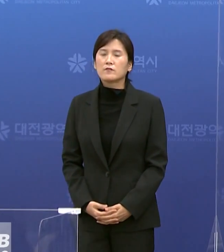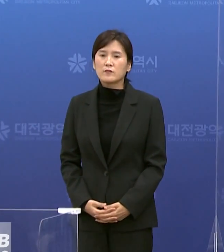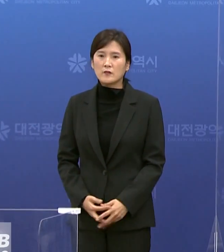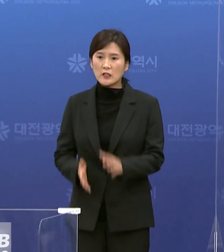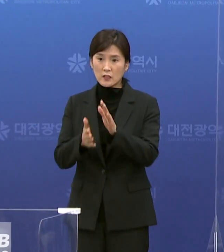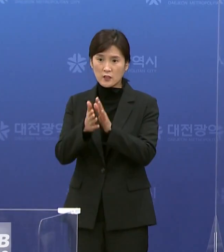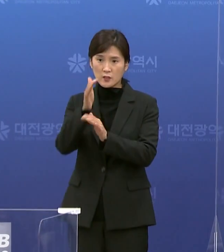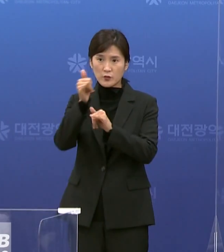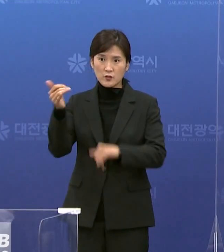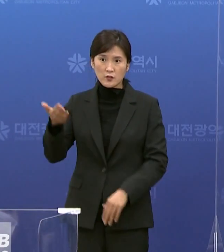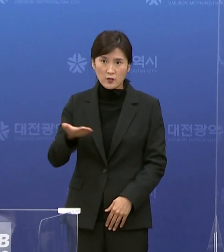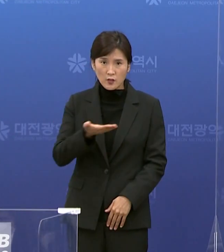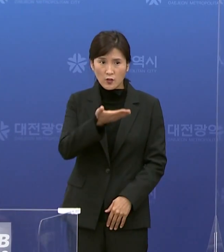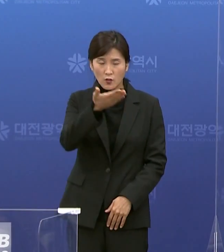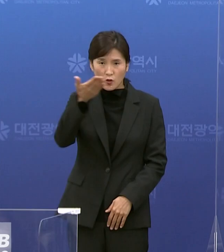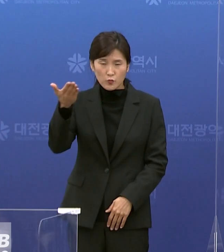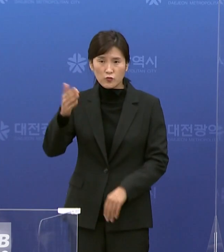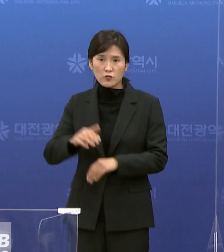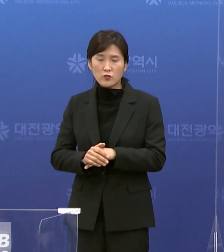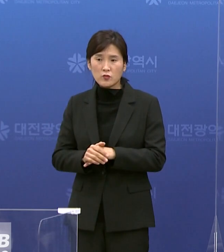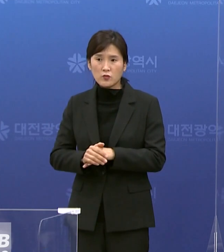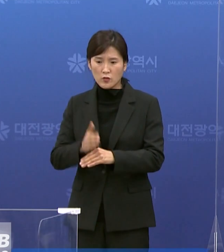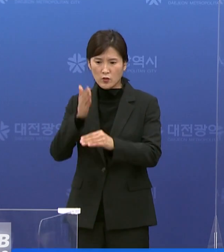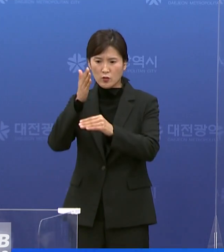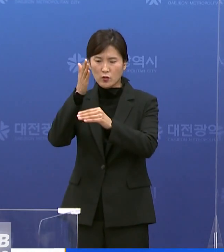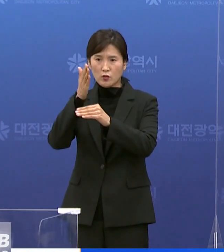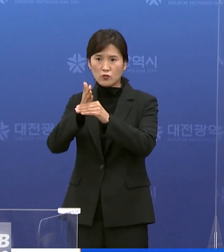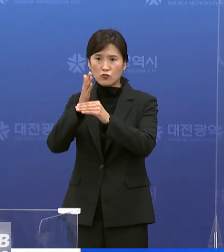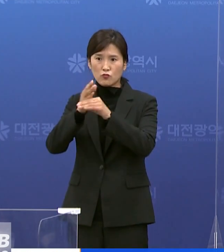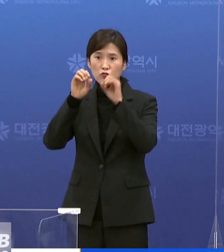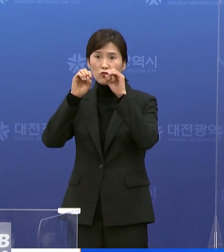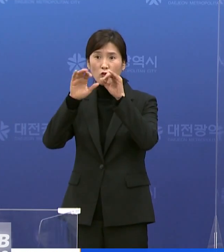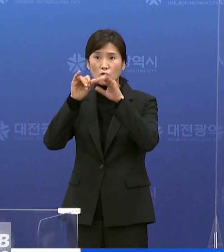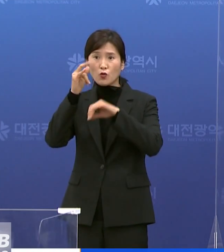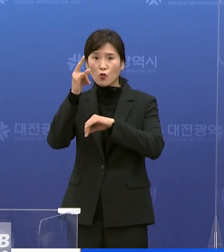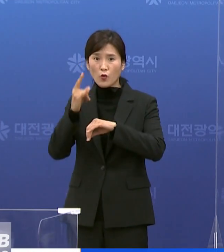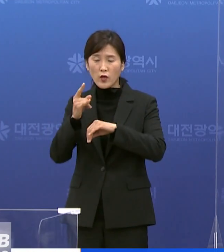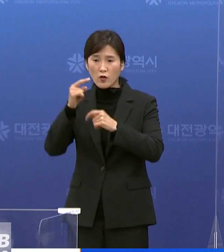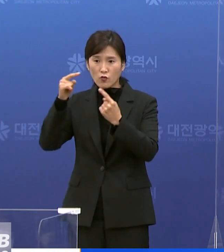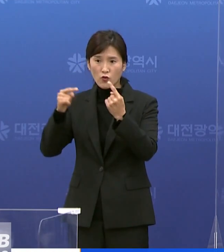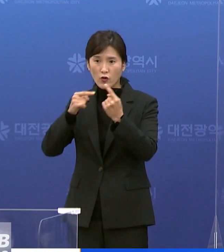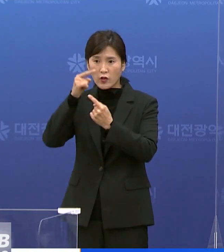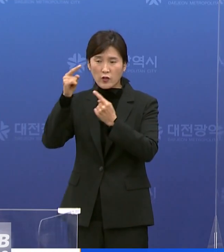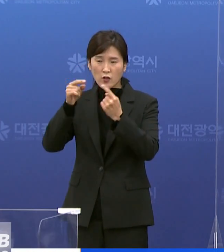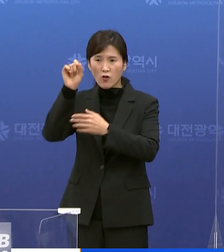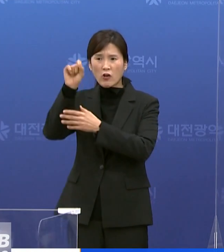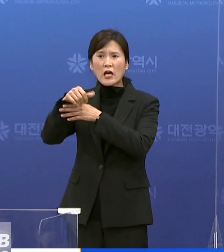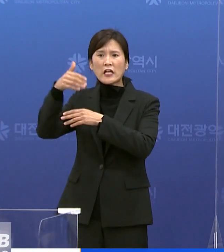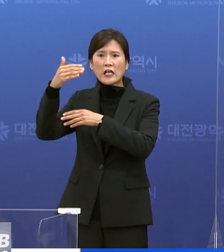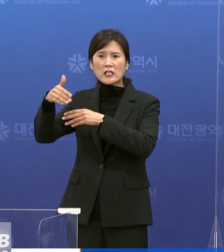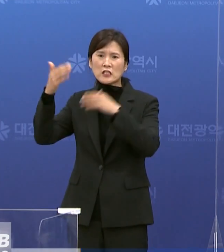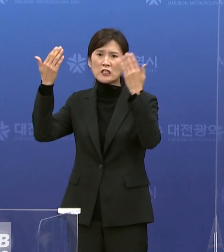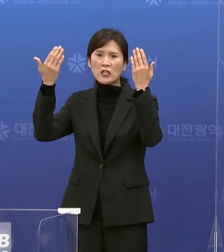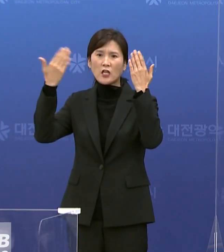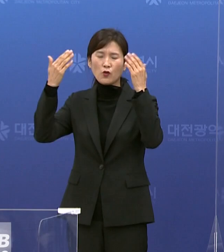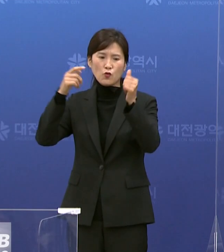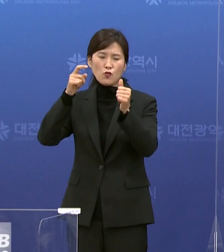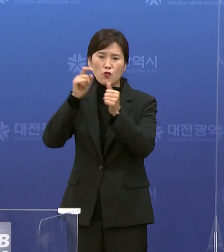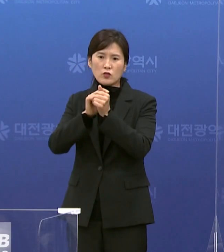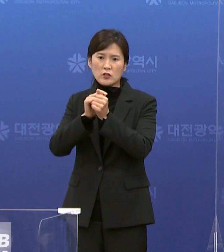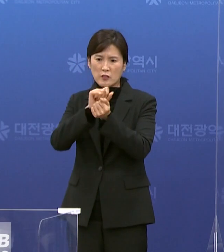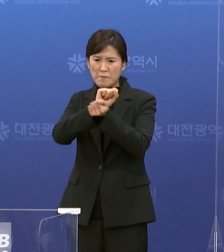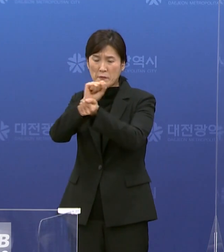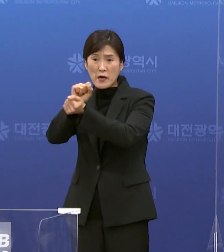시민 여러분, 우리 지역 중구 모 선교회에서 운영하는 비인가 학교의 집단 감염 발생과